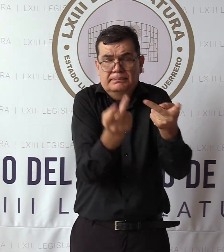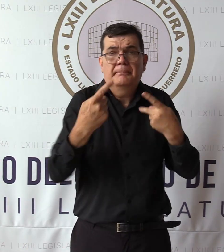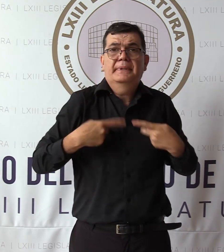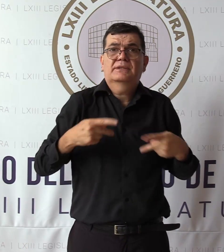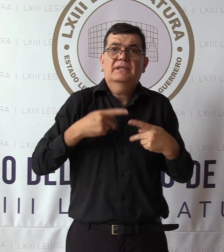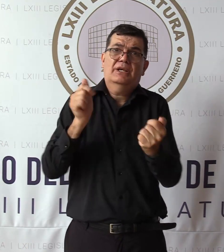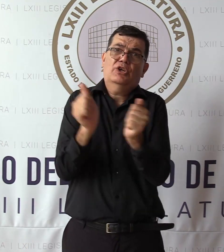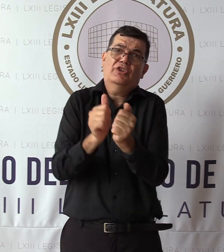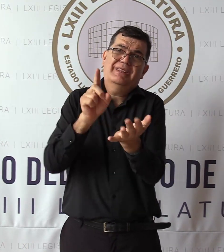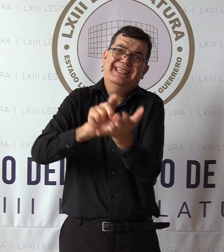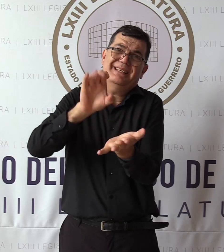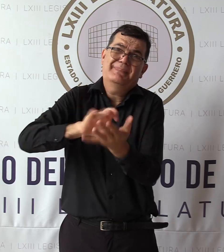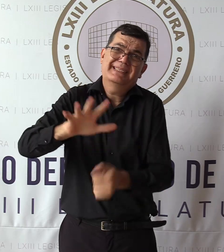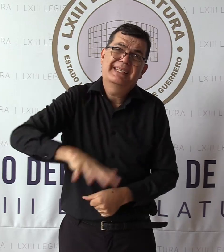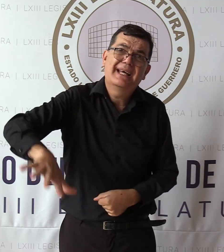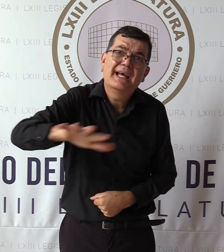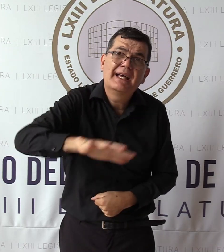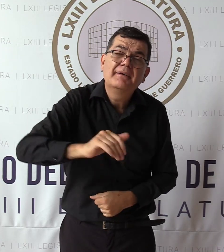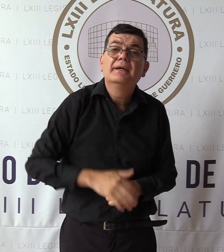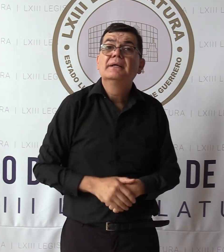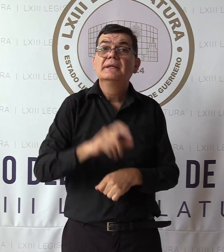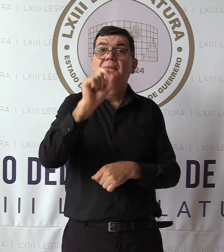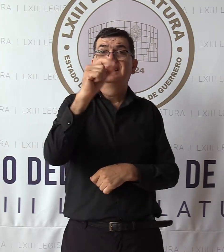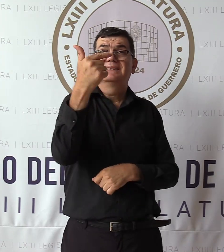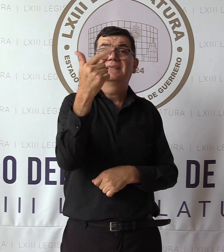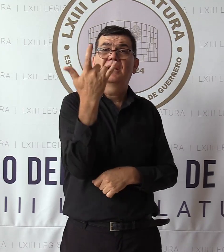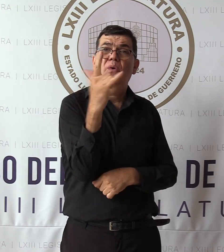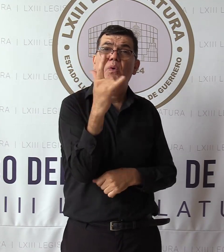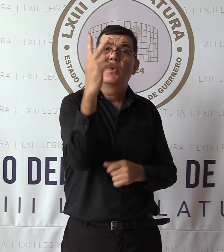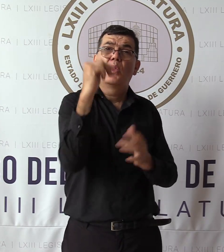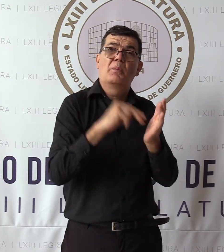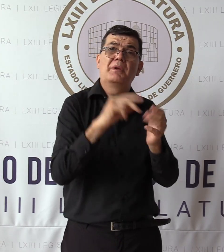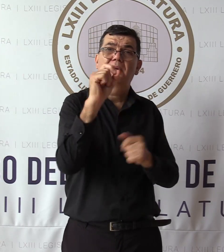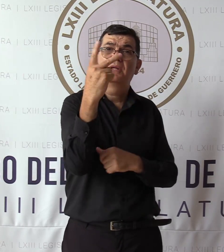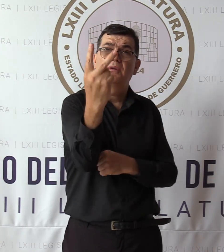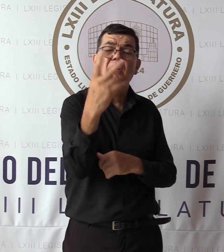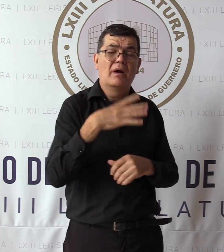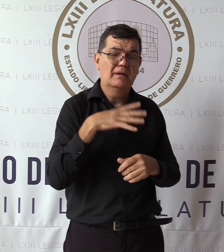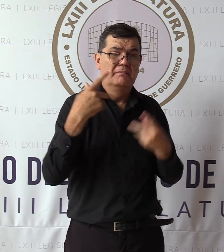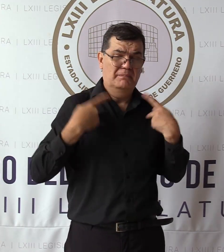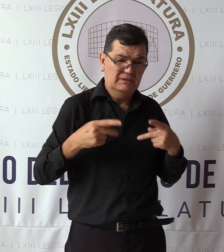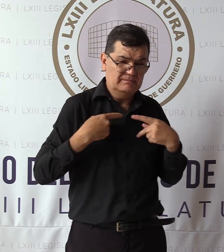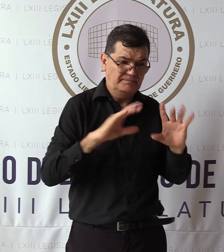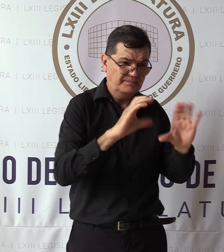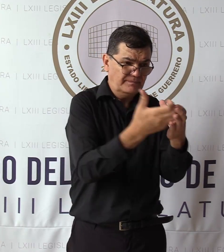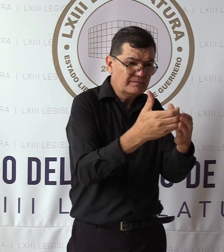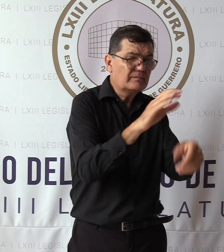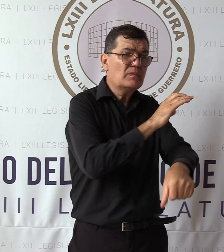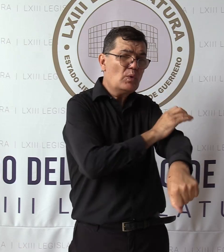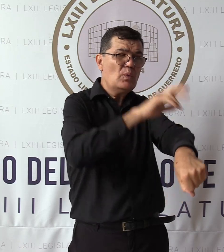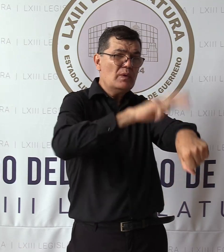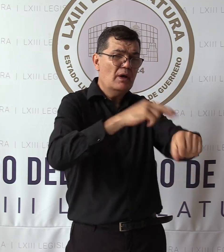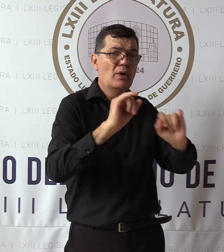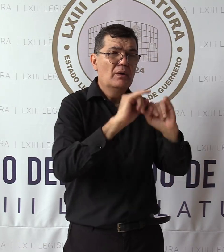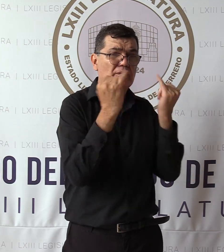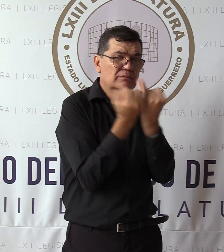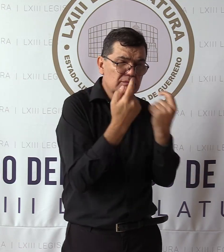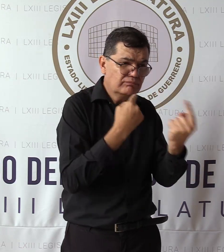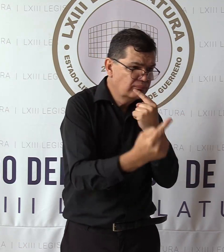discapacidad. El 27 de julio de 2022, los integrantes de la Junta de Coordinación Política emitieron el acuerdo por medio